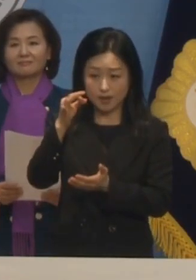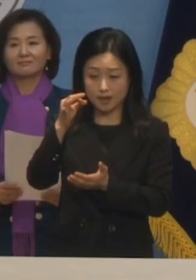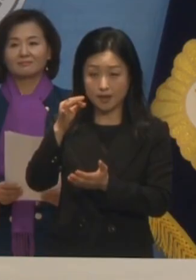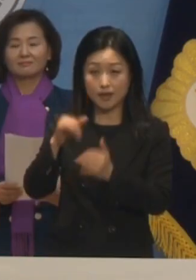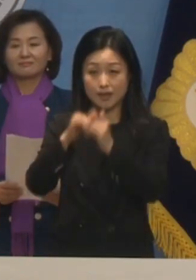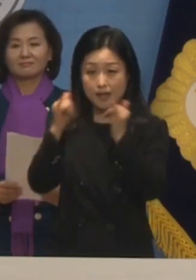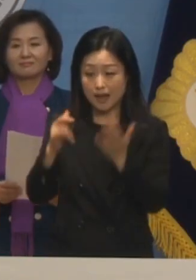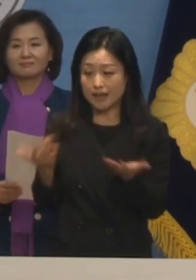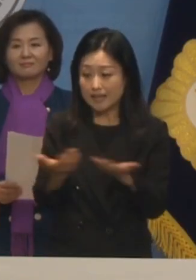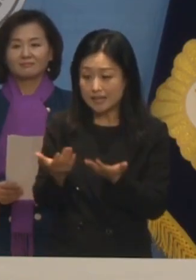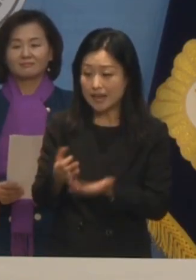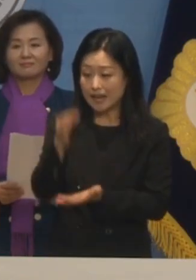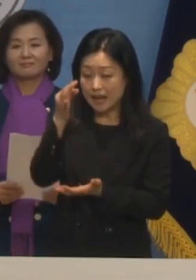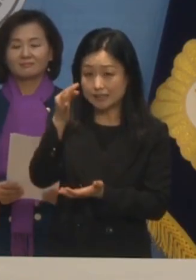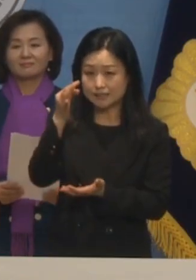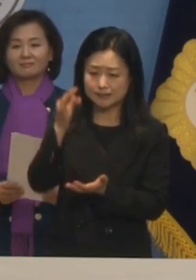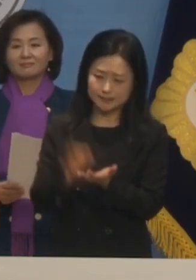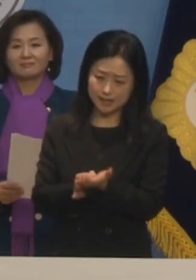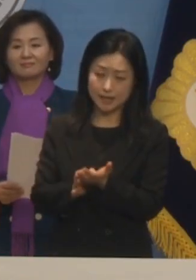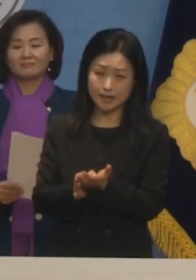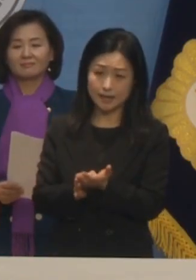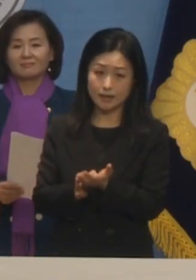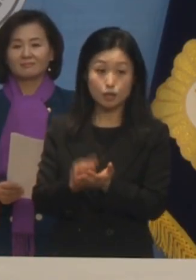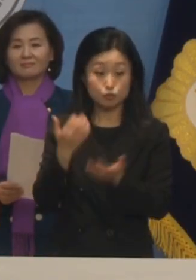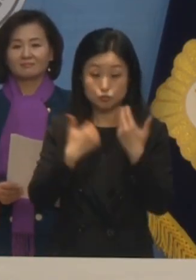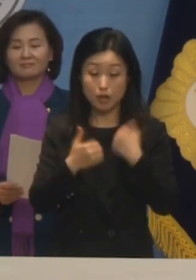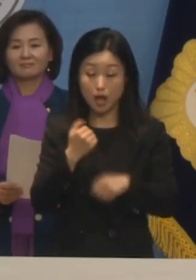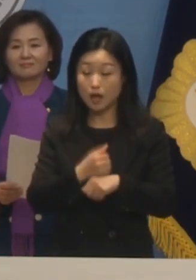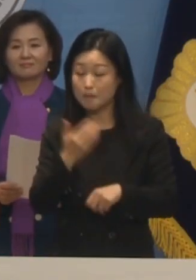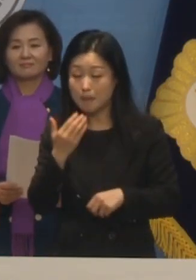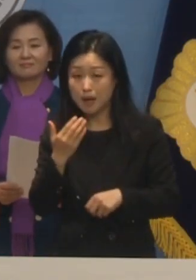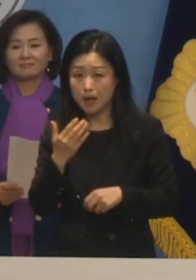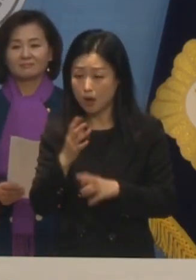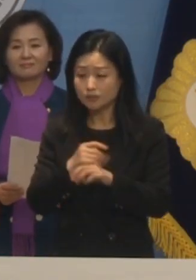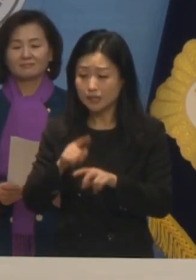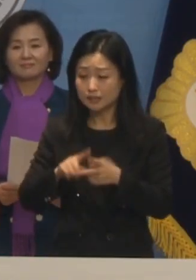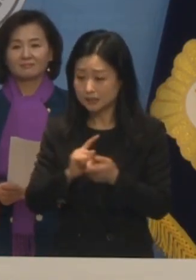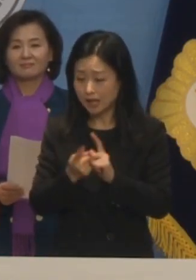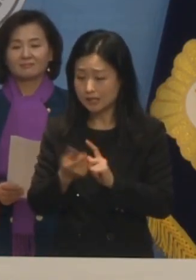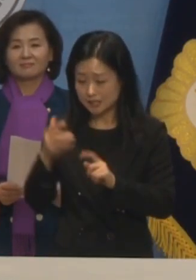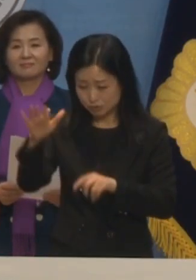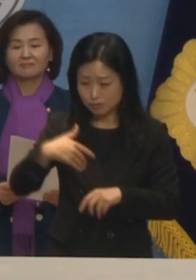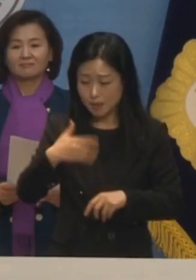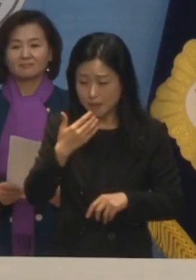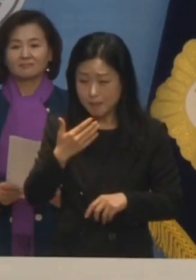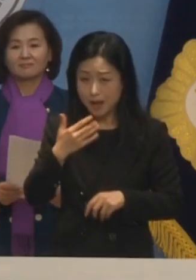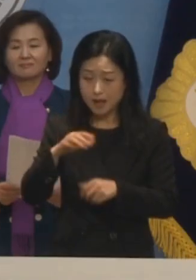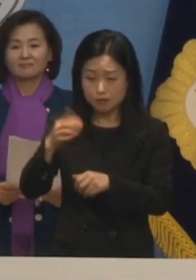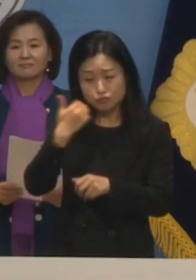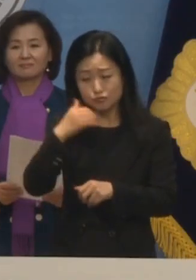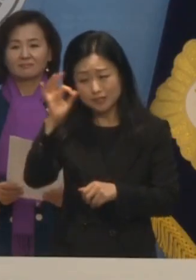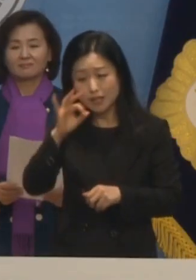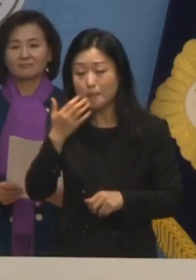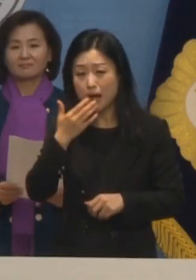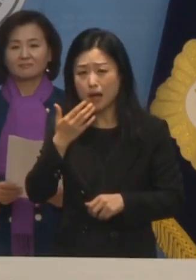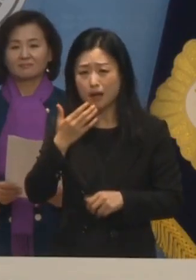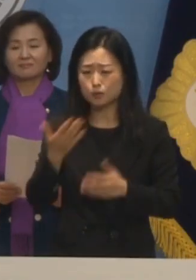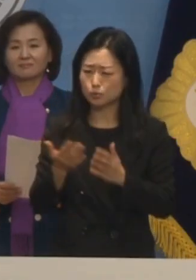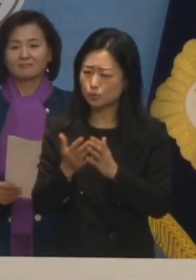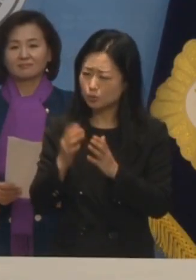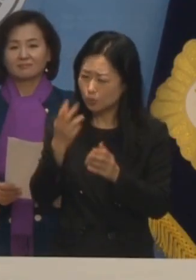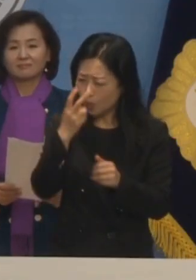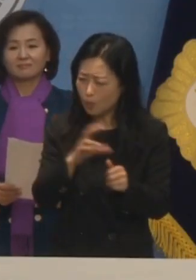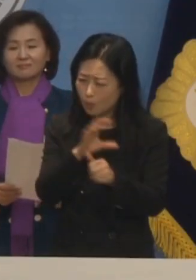인정받지 못했습니다. 누구든 할 수 있는 일이고 언제든 대신할 사람을 구할 수 있다는 돌봄 노동을